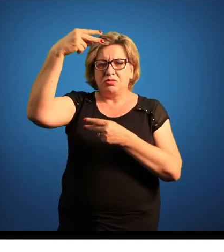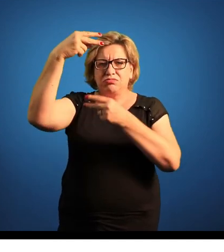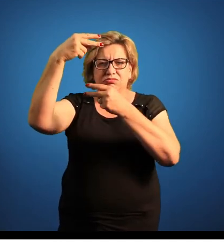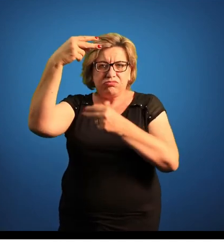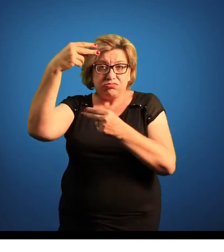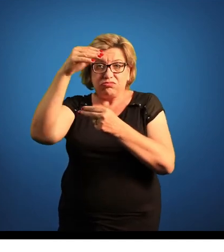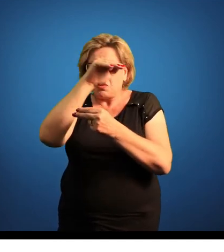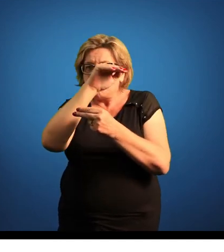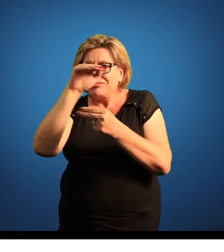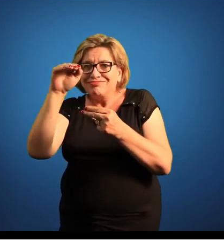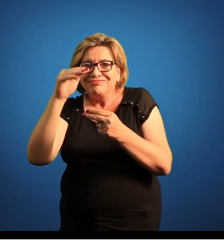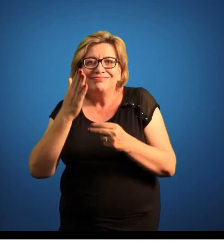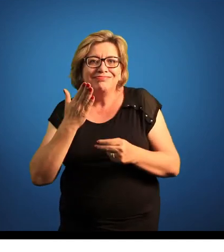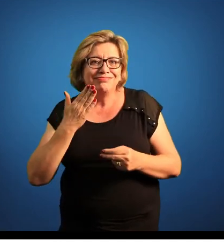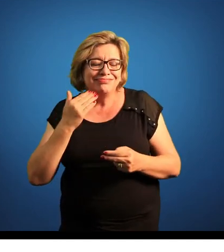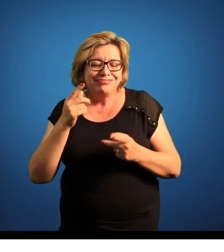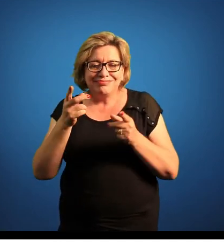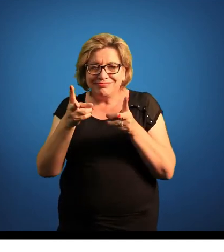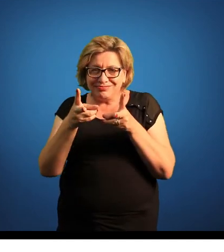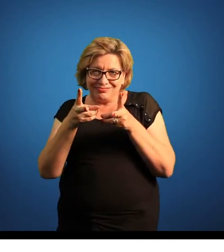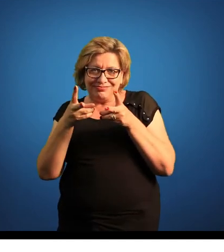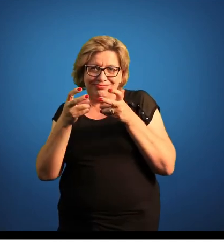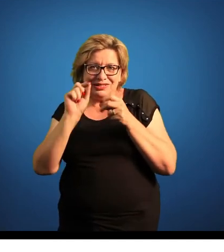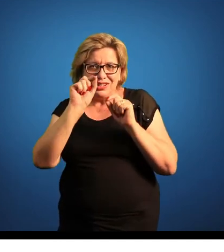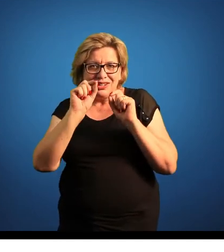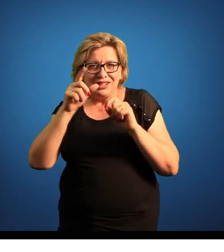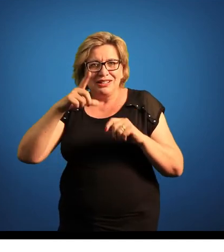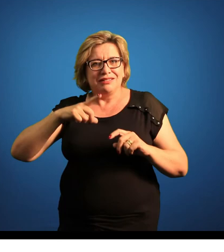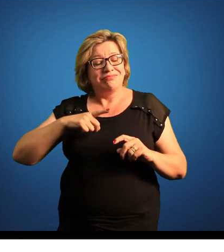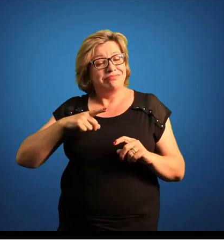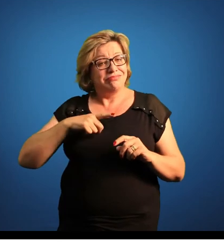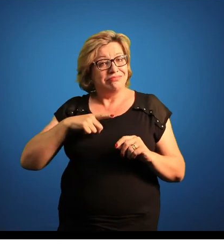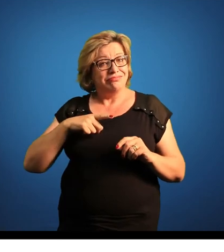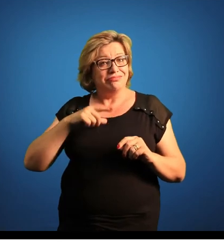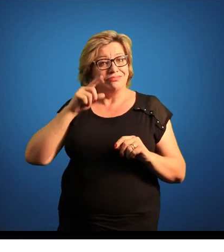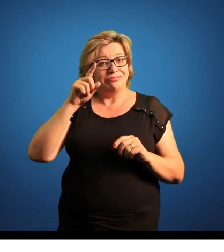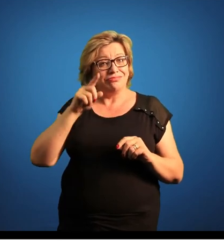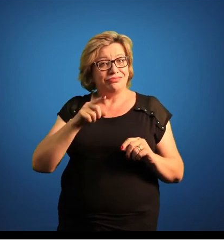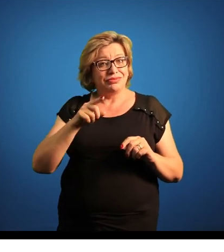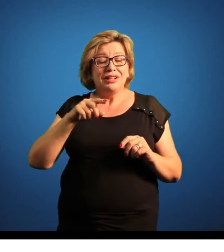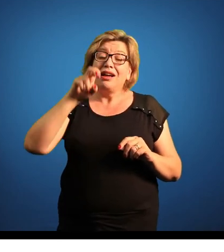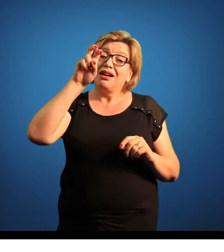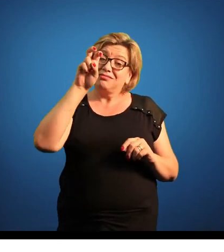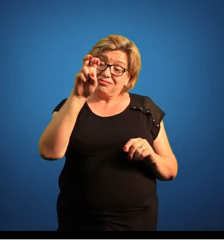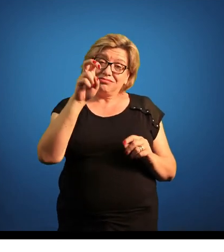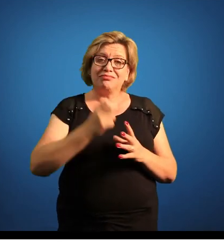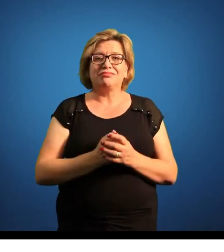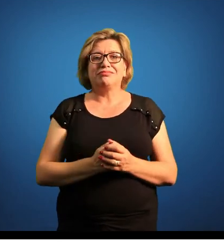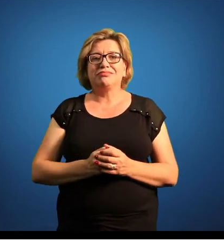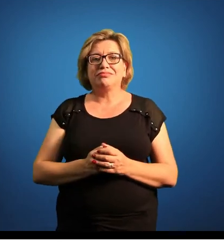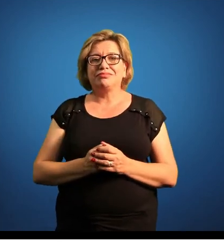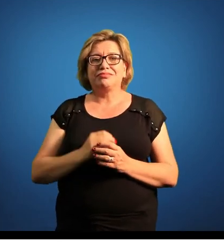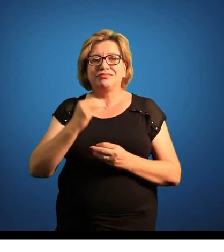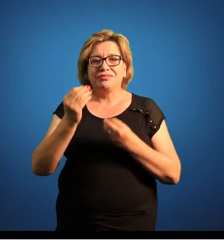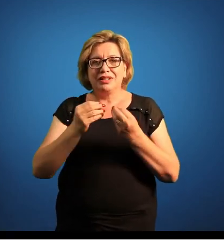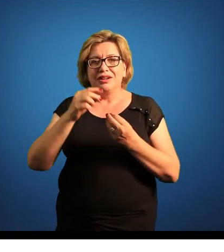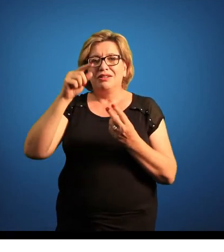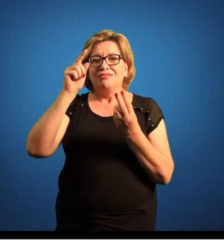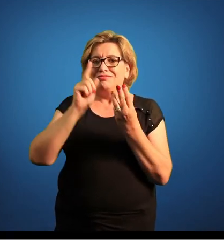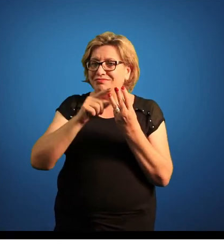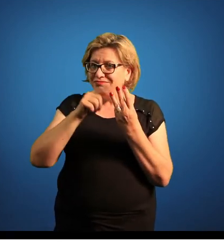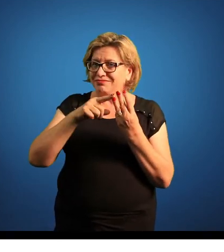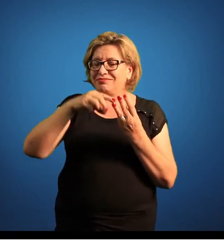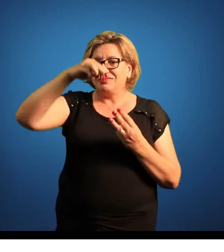ímpar, né? É fácil observar que o elemento que está no meio é quem? O 5, né? Então, a mediana